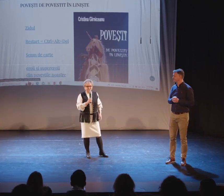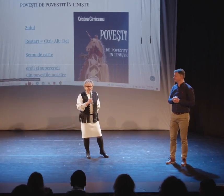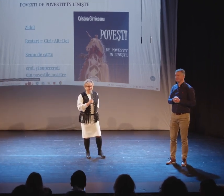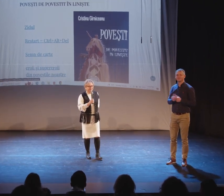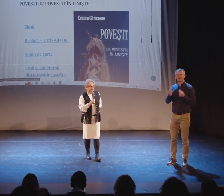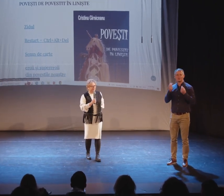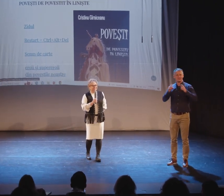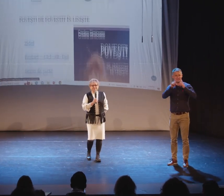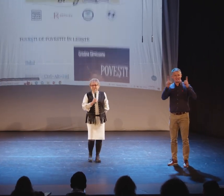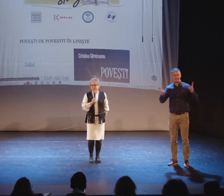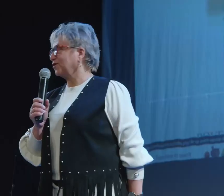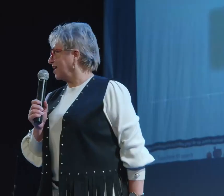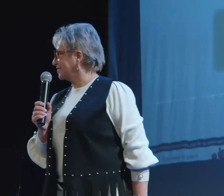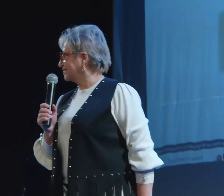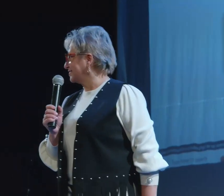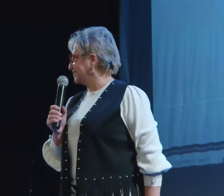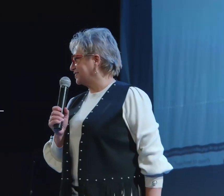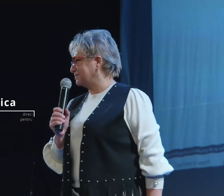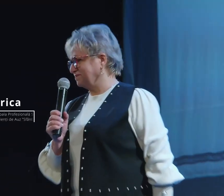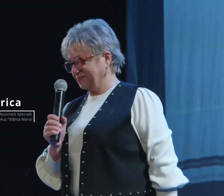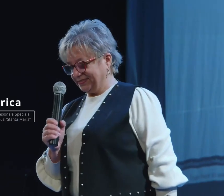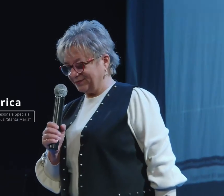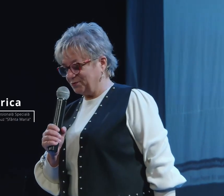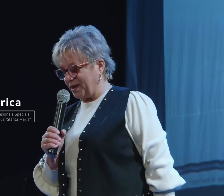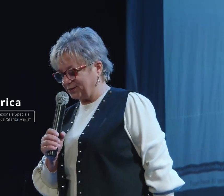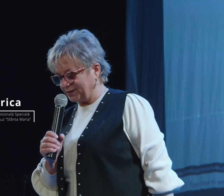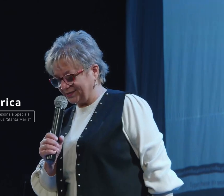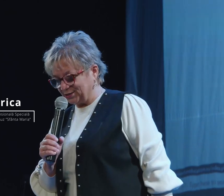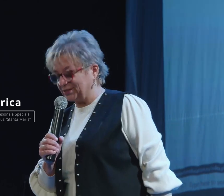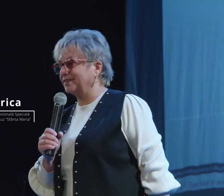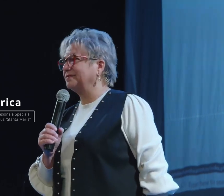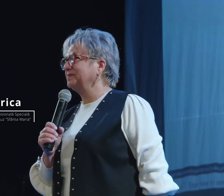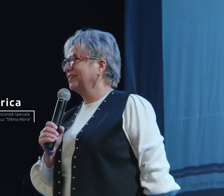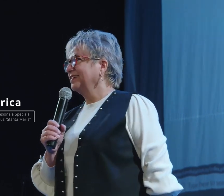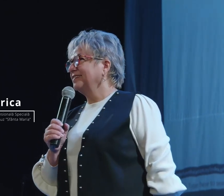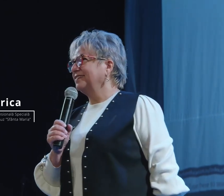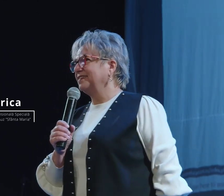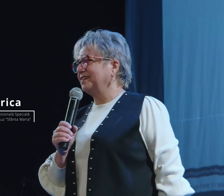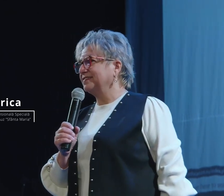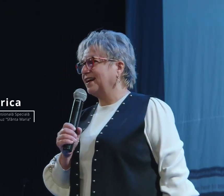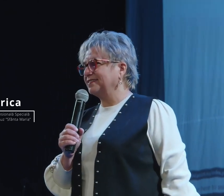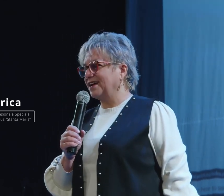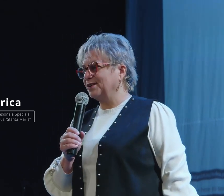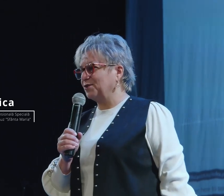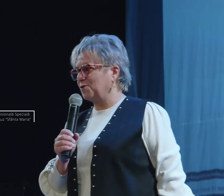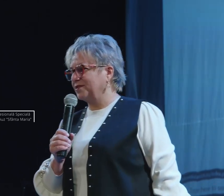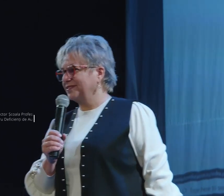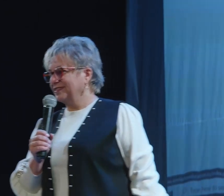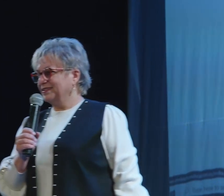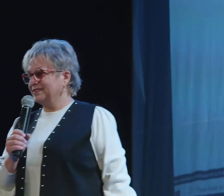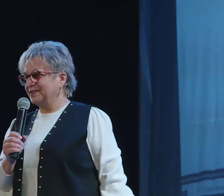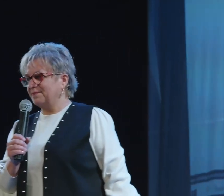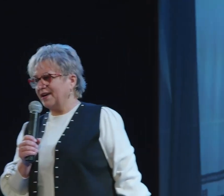Bună ziua! Sunt onorată să fiu pe această scenă, tare dragă